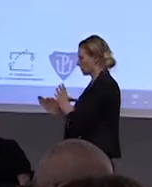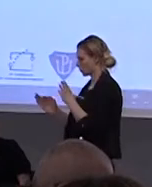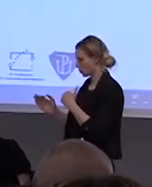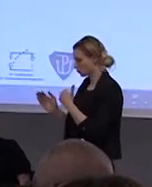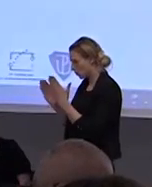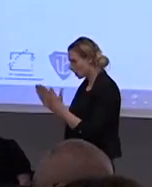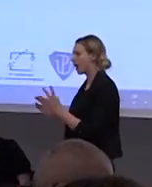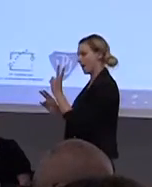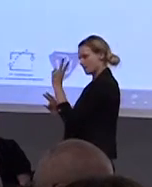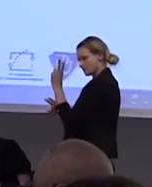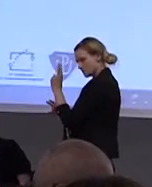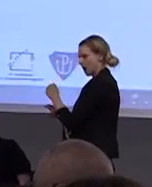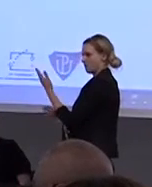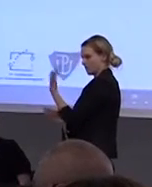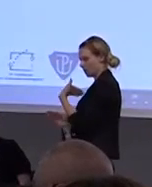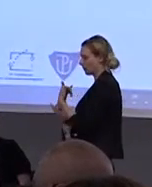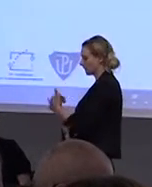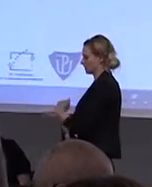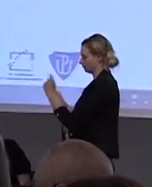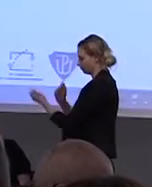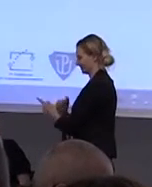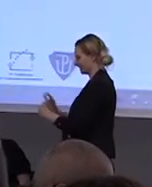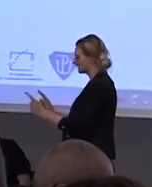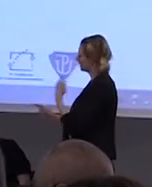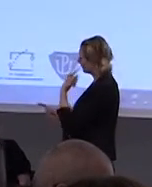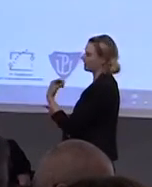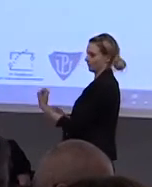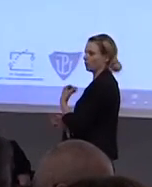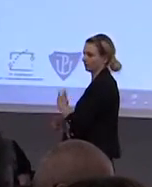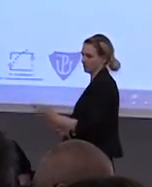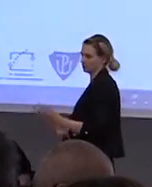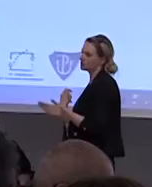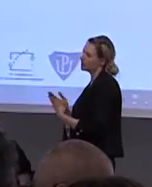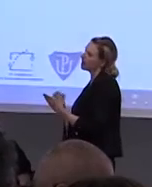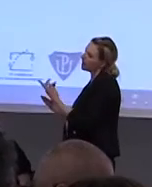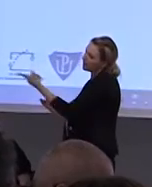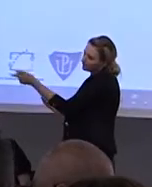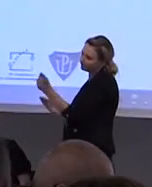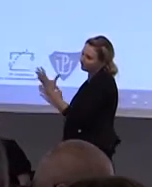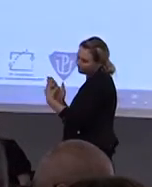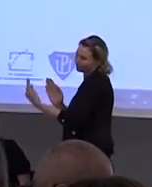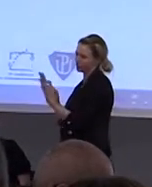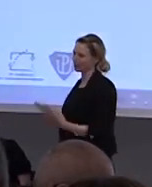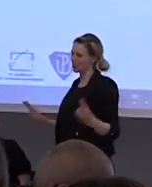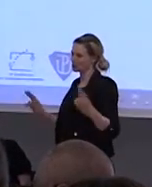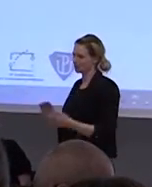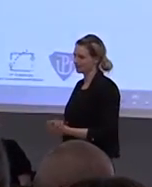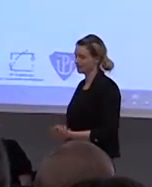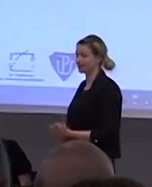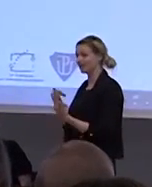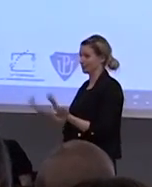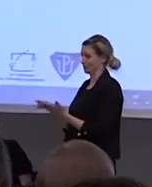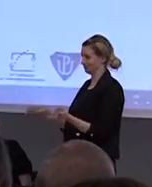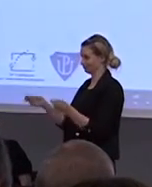ordinary school's capacity to educate disabled children. Já vám přeji vše nejlepší na cestě vzdělávání dětí se zdravotním nebo